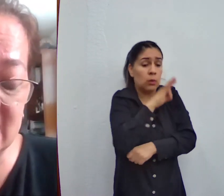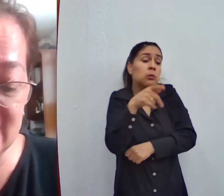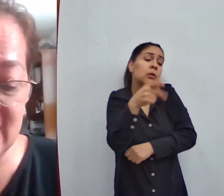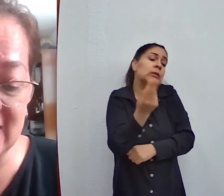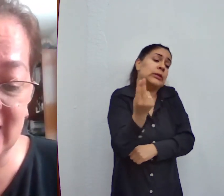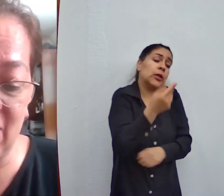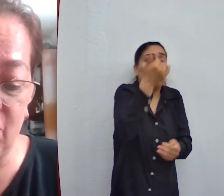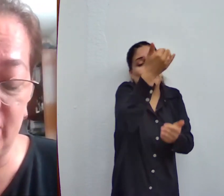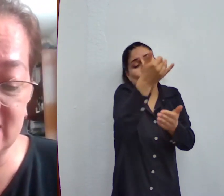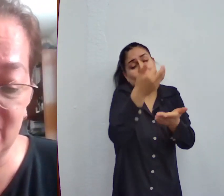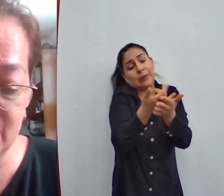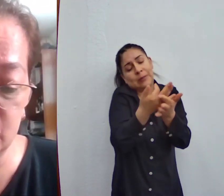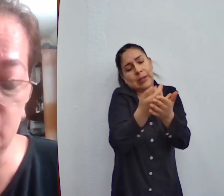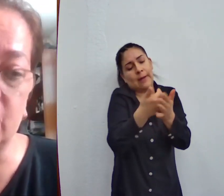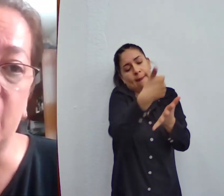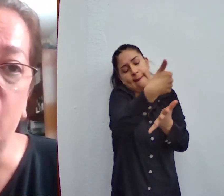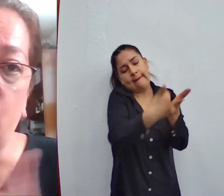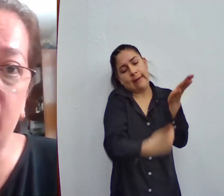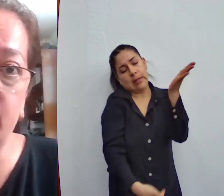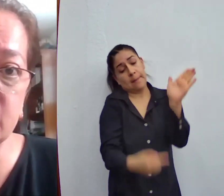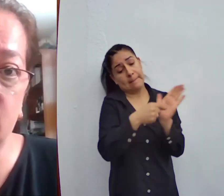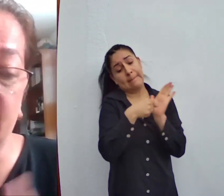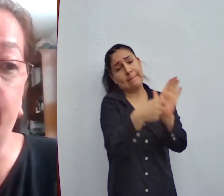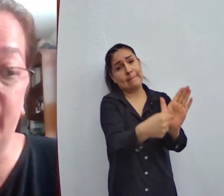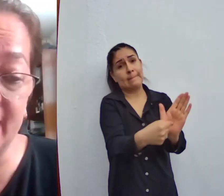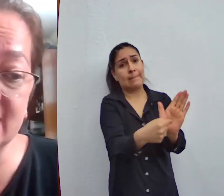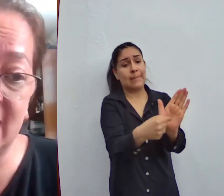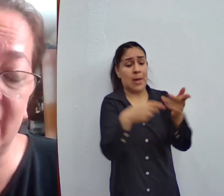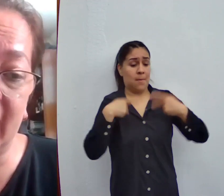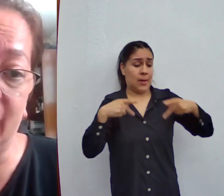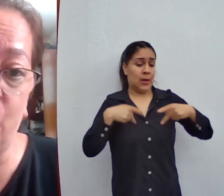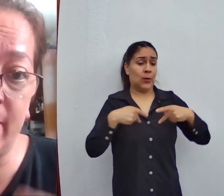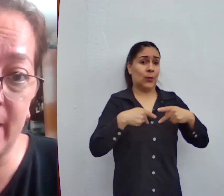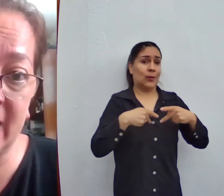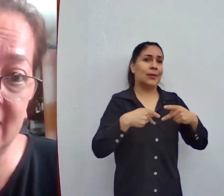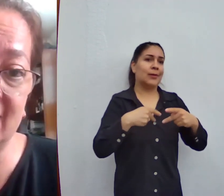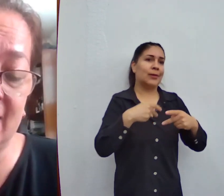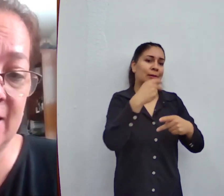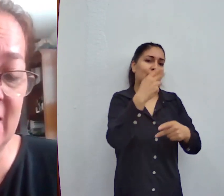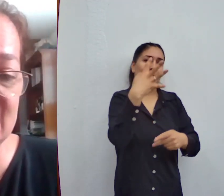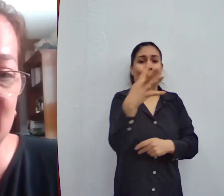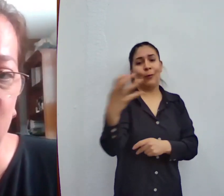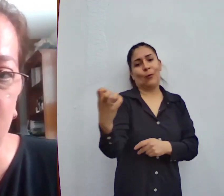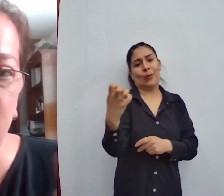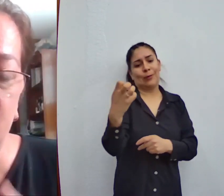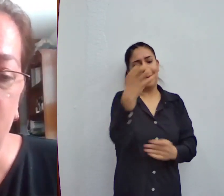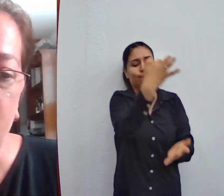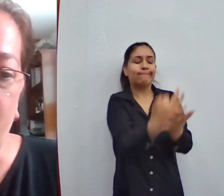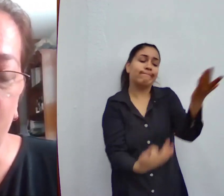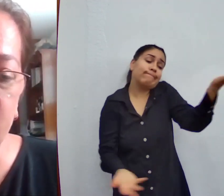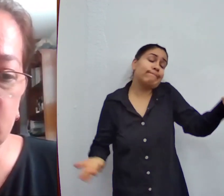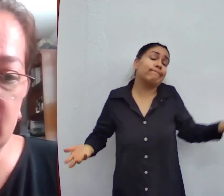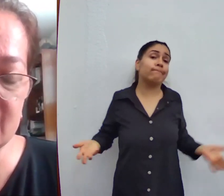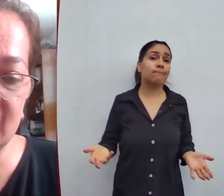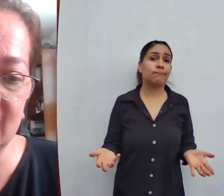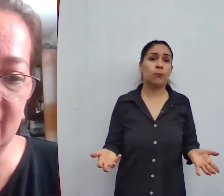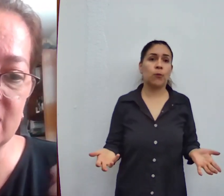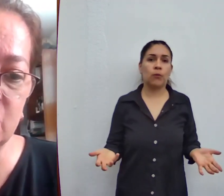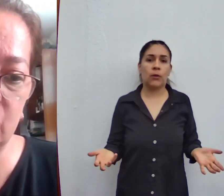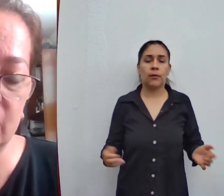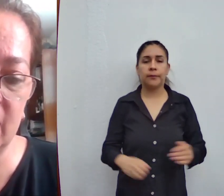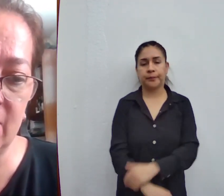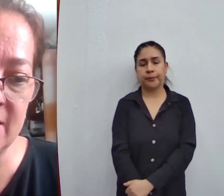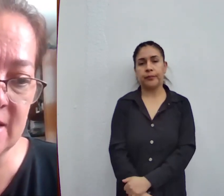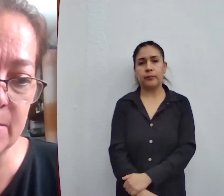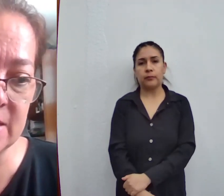están. Entonces, este catálogo de servicios, donde una persona, que debería estar en una página de internet del instituto, para una persona que se